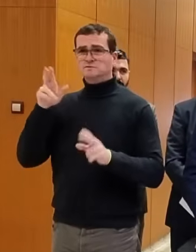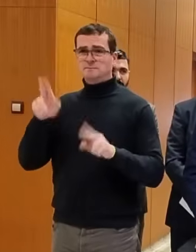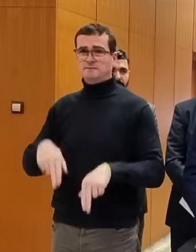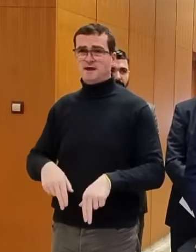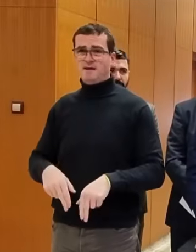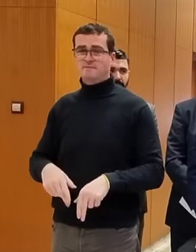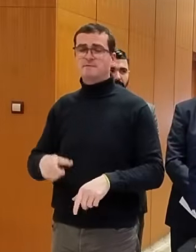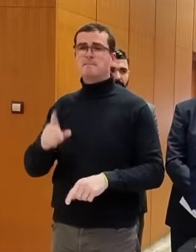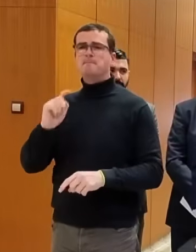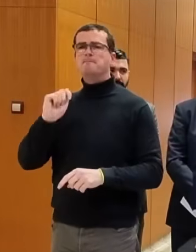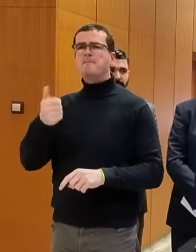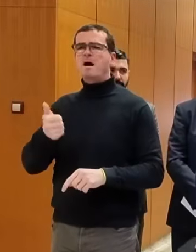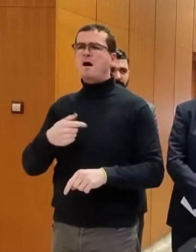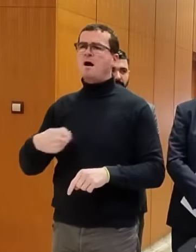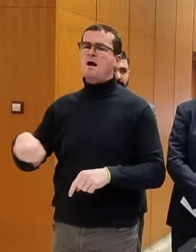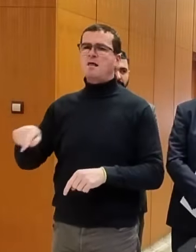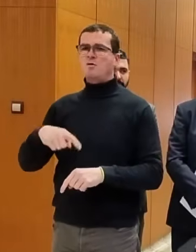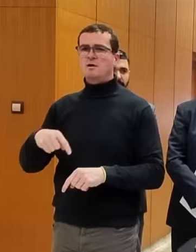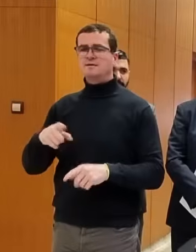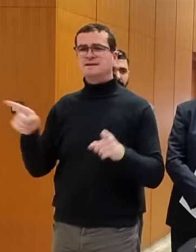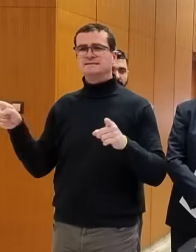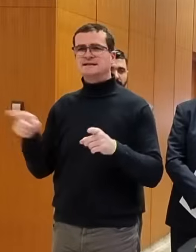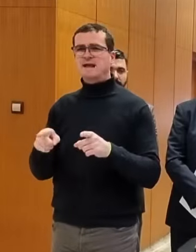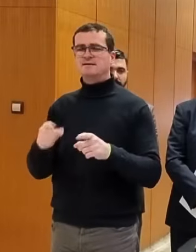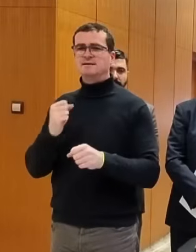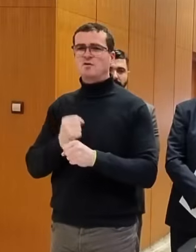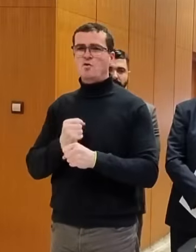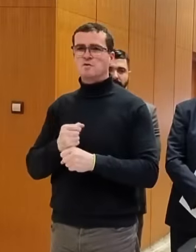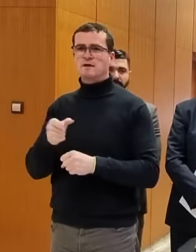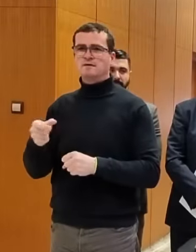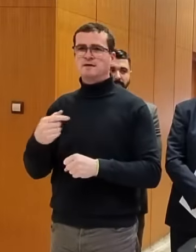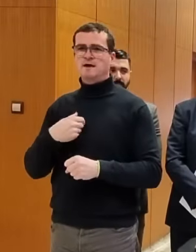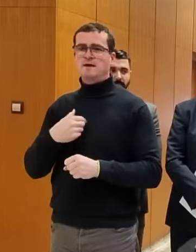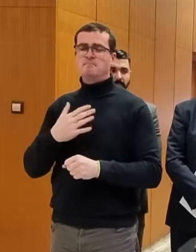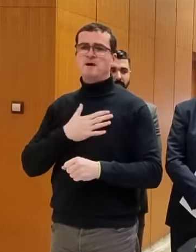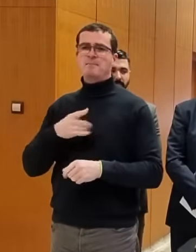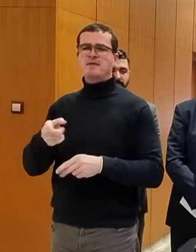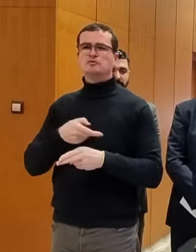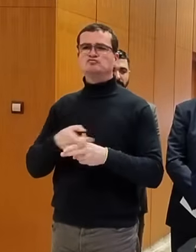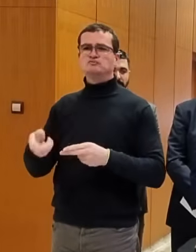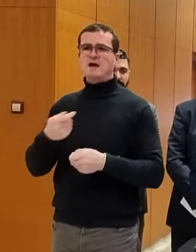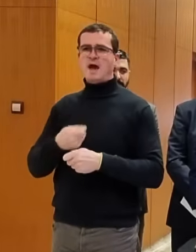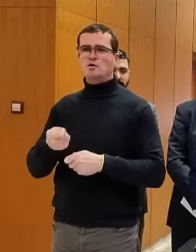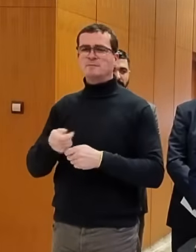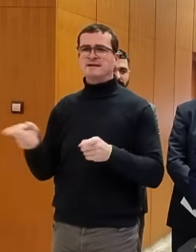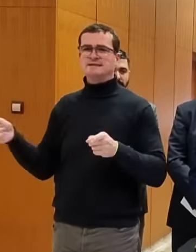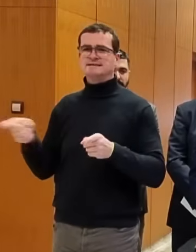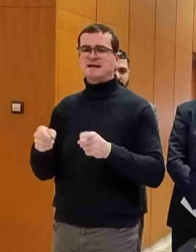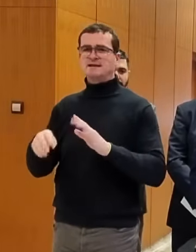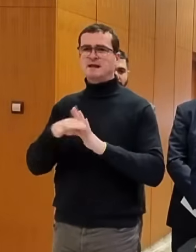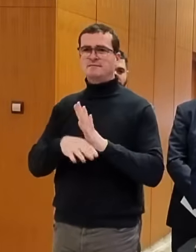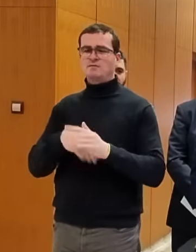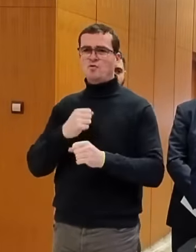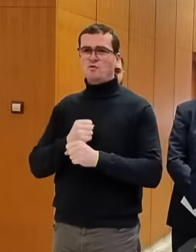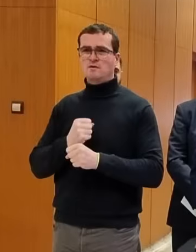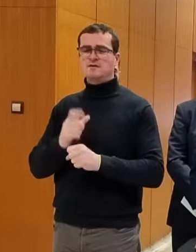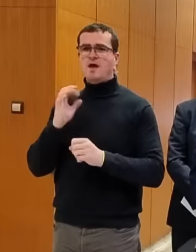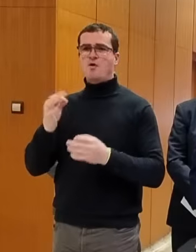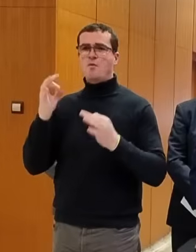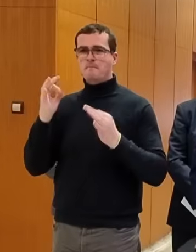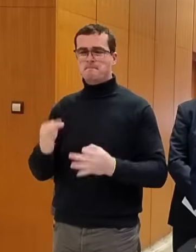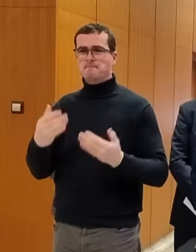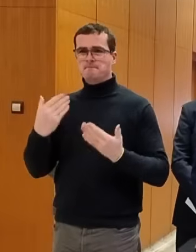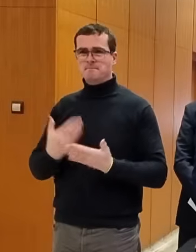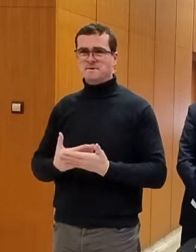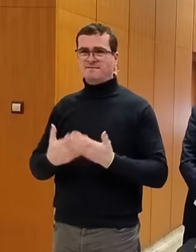práv. Málokedy pri tých skrátených konaniach máme tak čisté argumenty na skrátené legislatívne konanie, ako práve